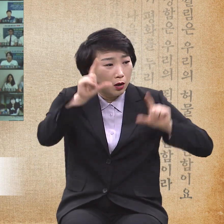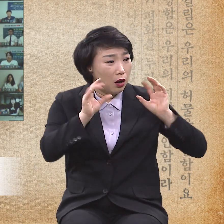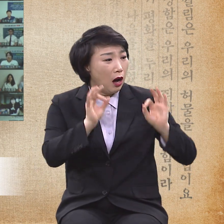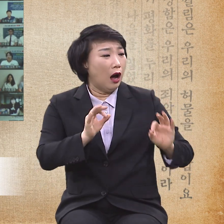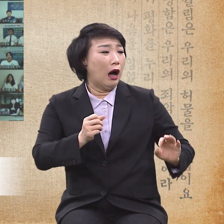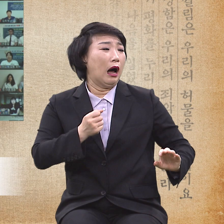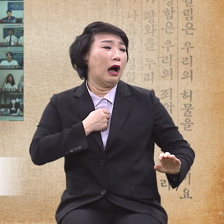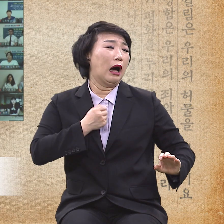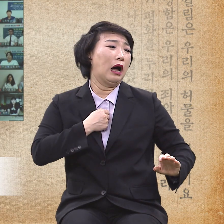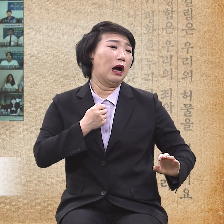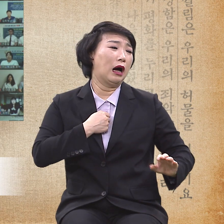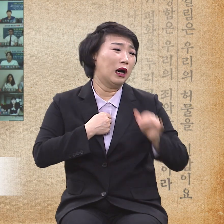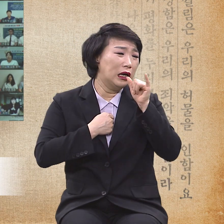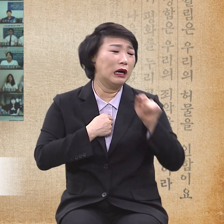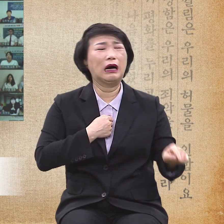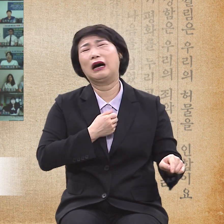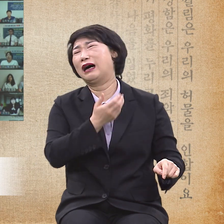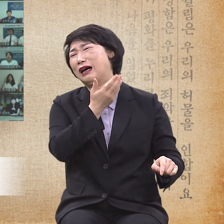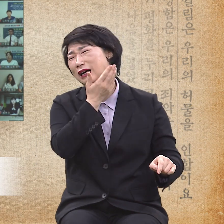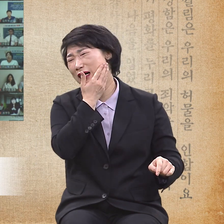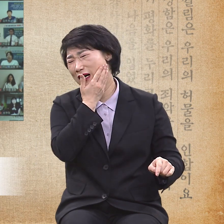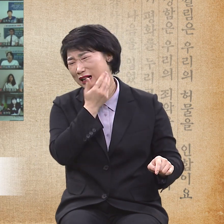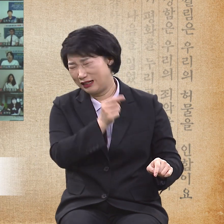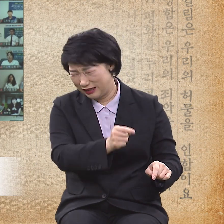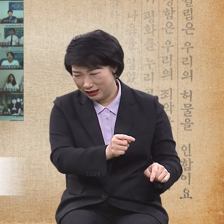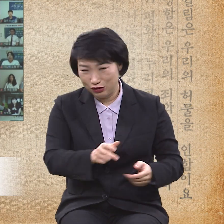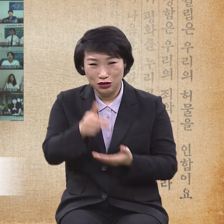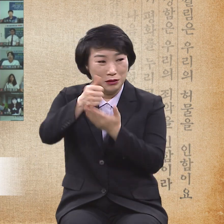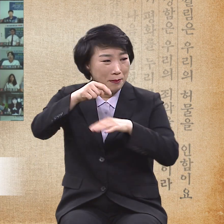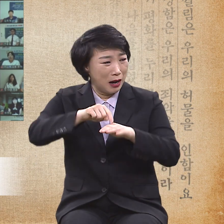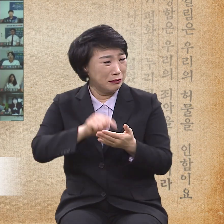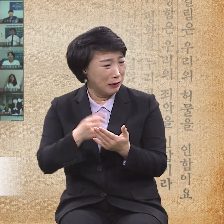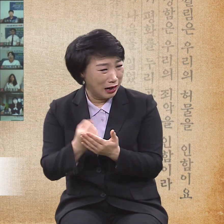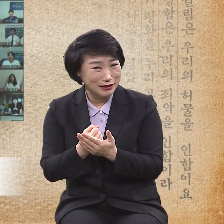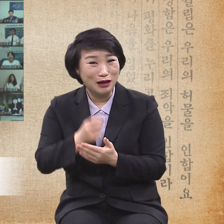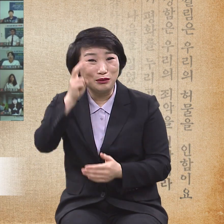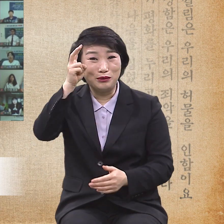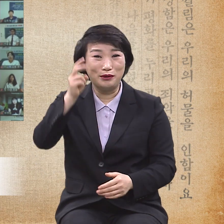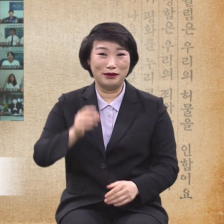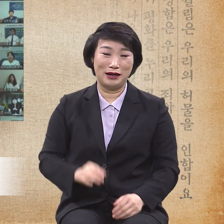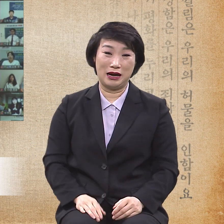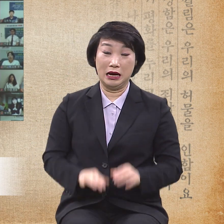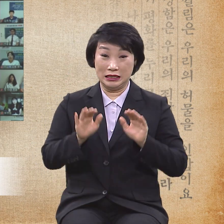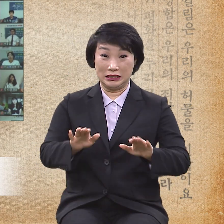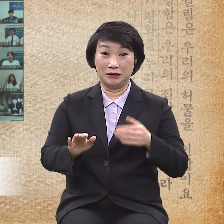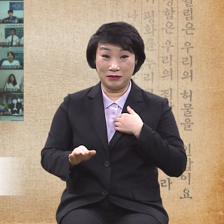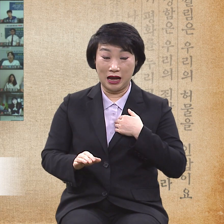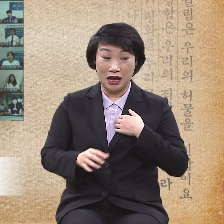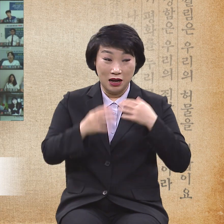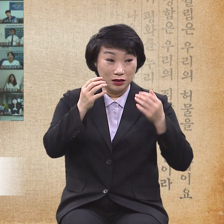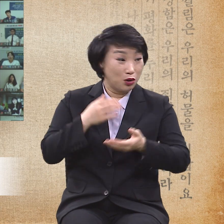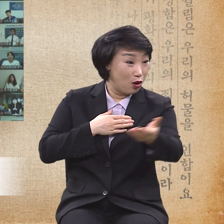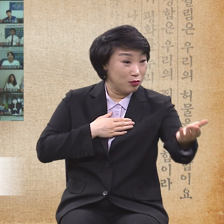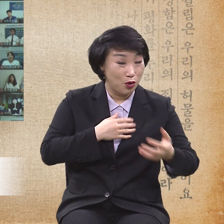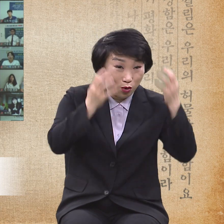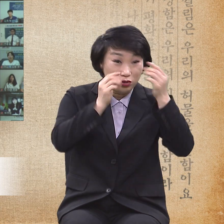가만히 바라보면 얼마나 주님이 안타까우시겠느냐. 지금 네가 고통이